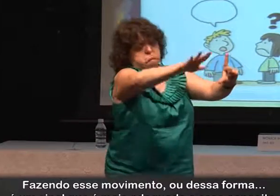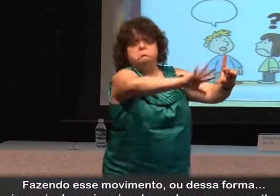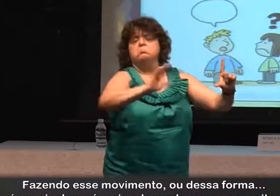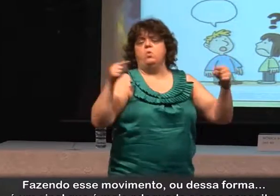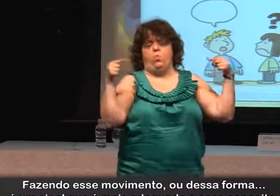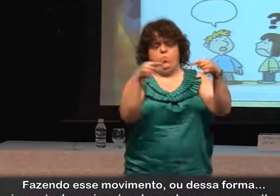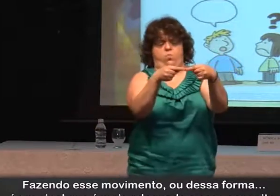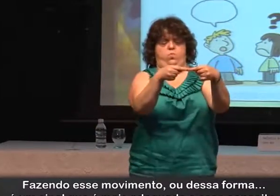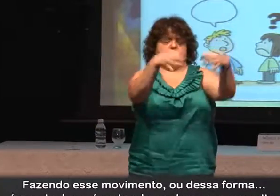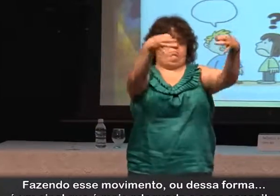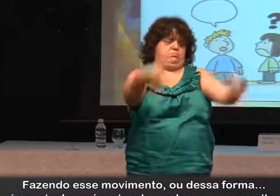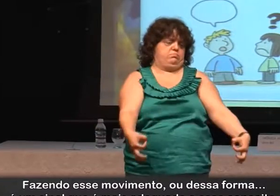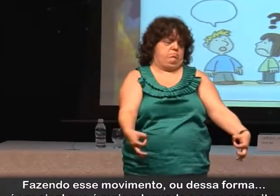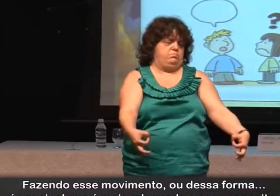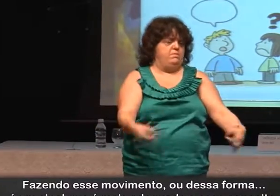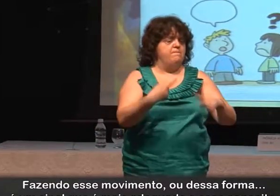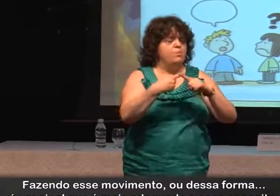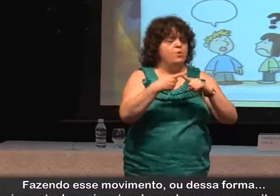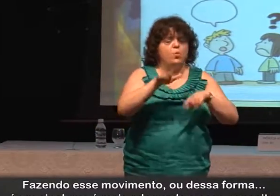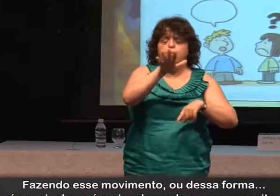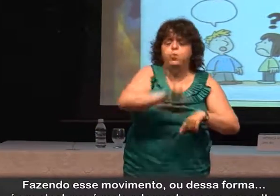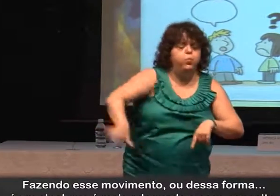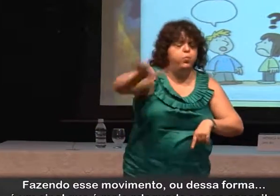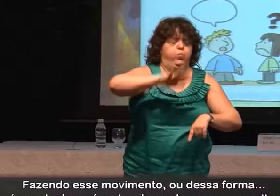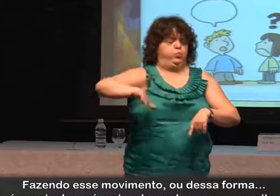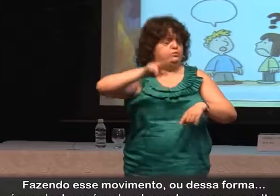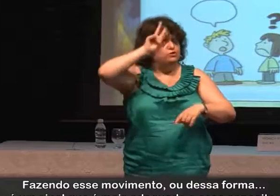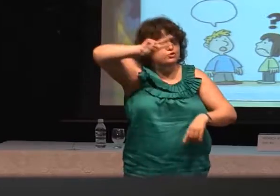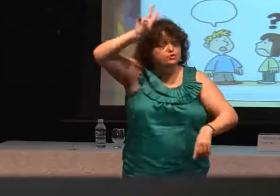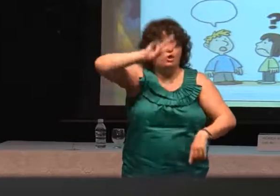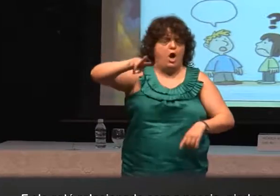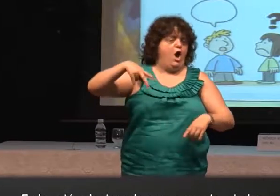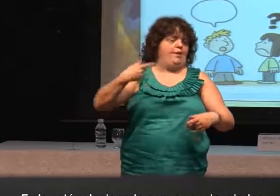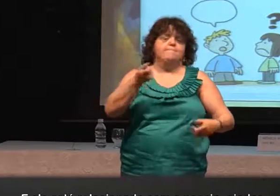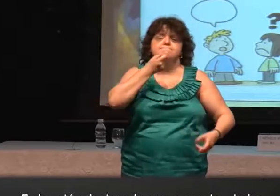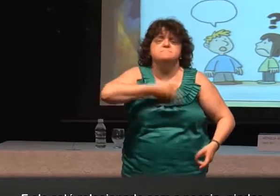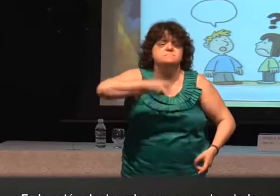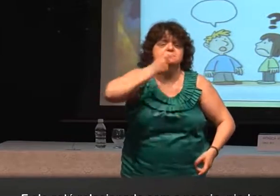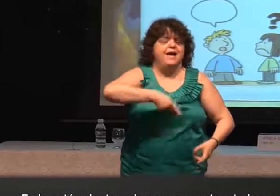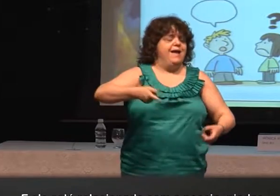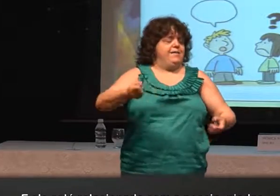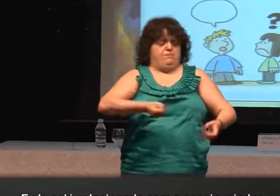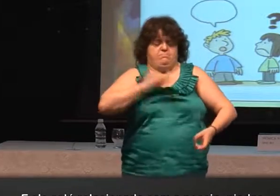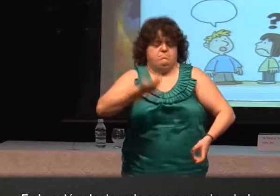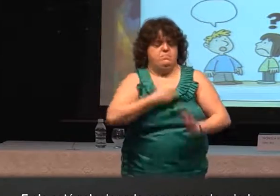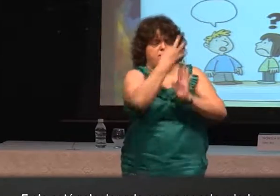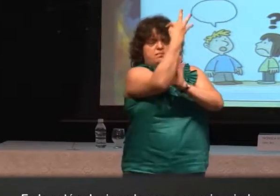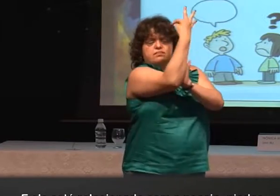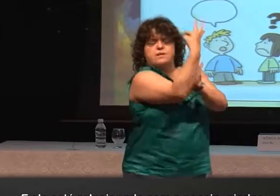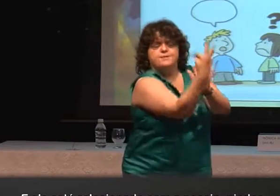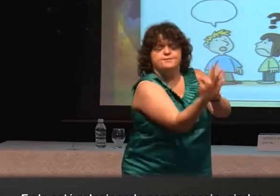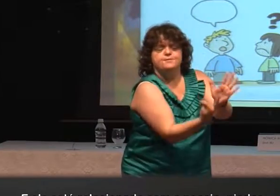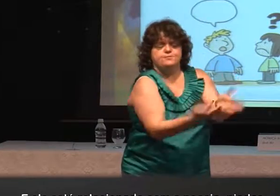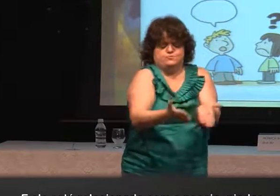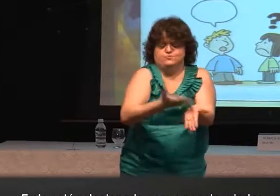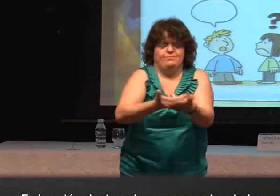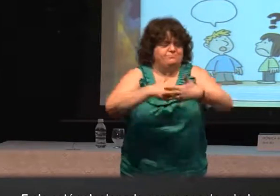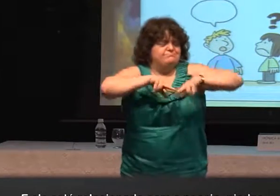dessa forma, é um sinal que é mais adequado a esse conceito e que ele está relacionado com a poesia, as